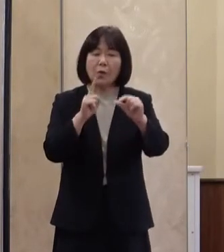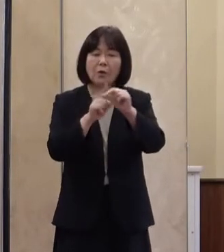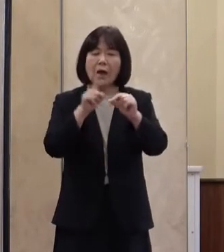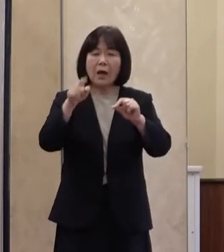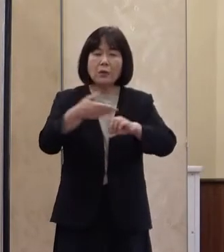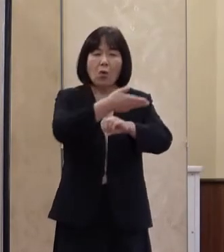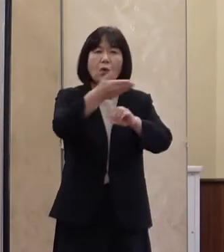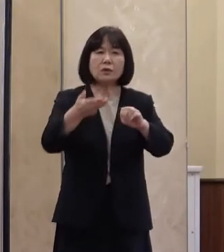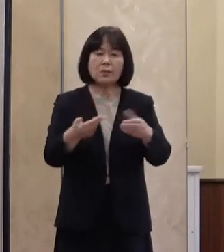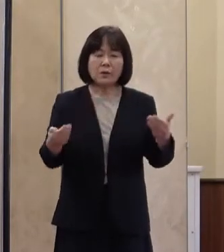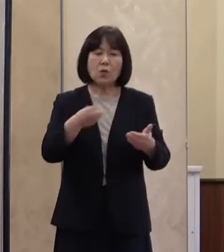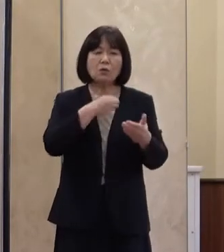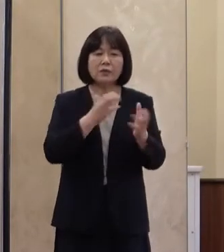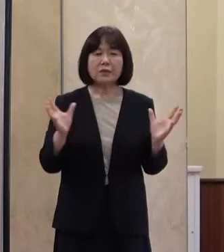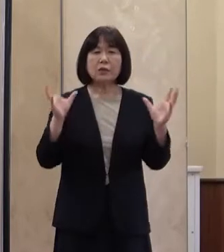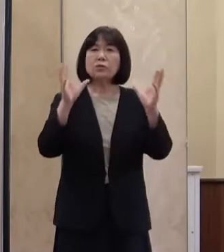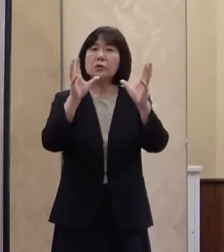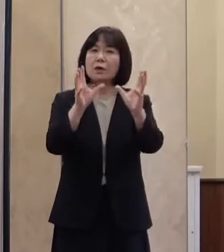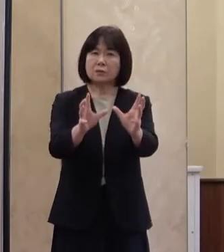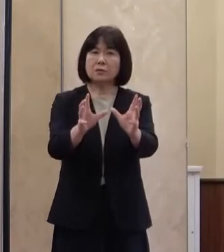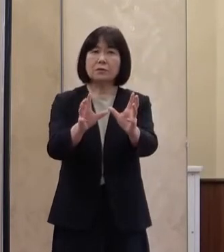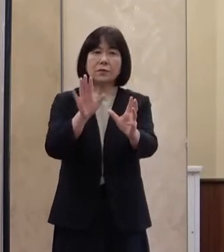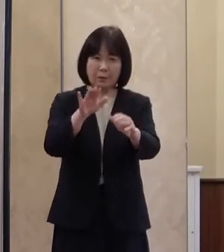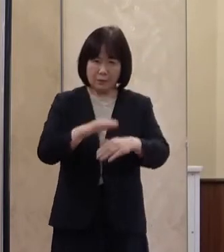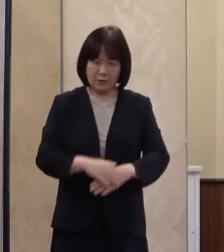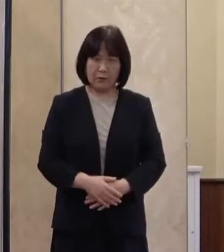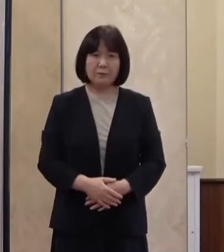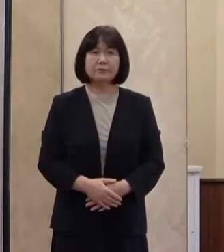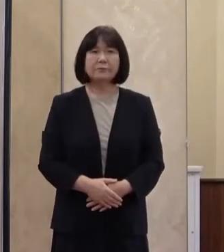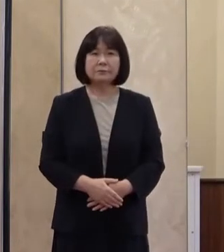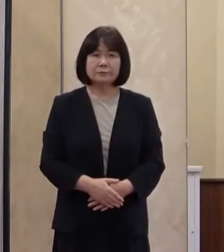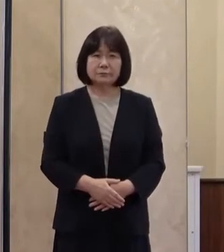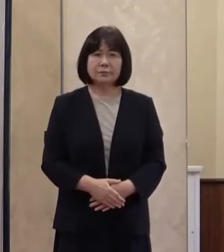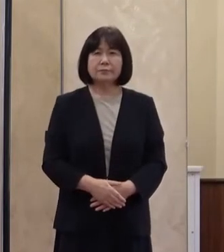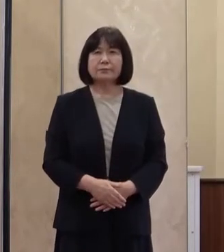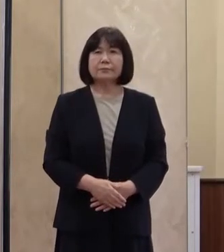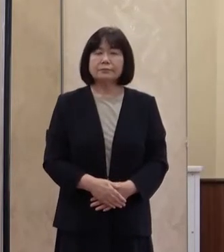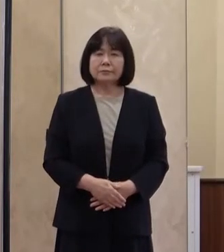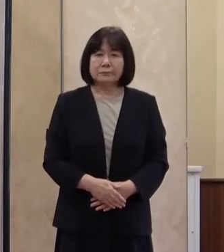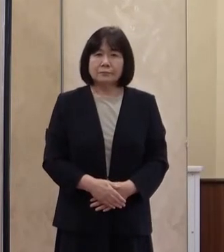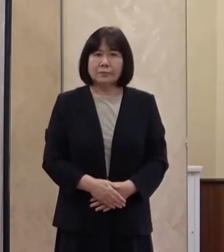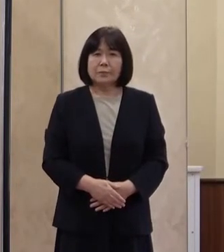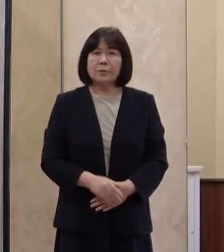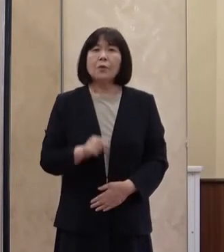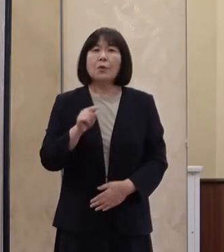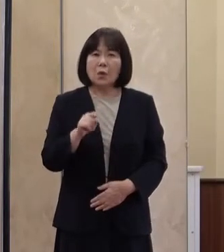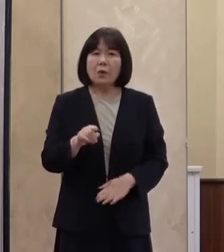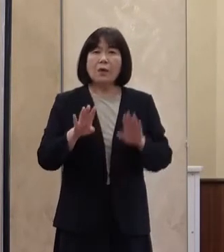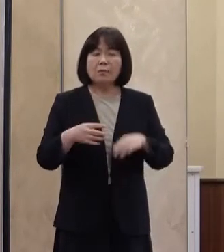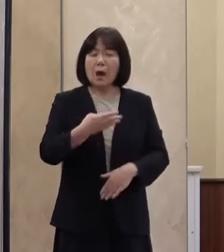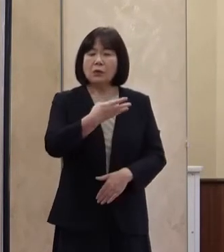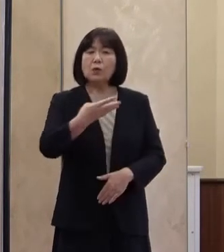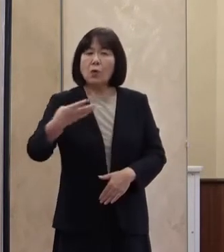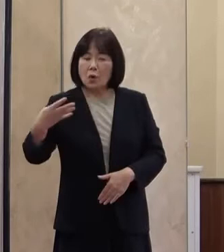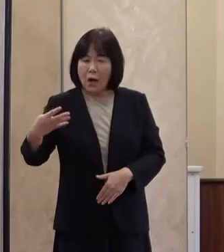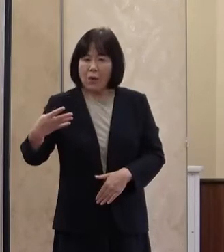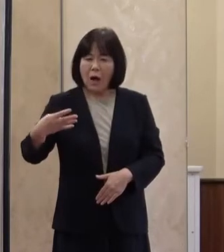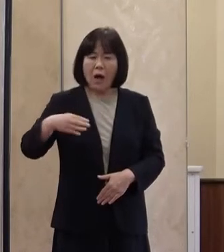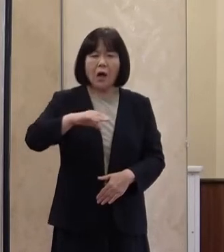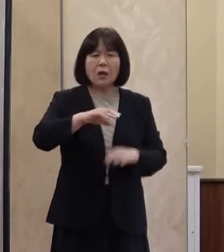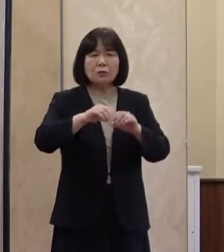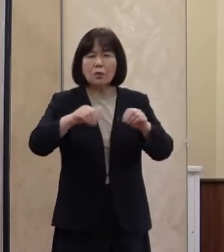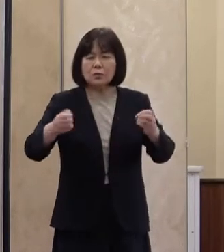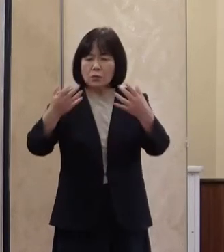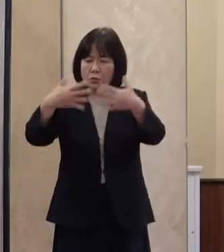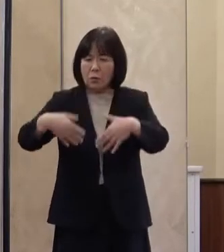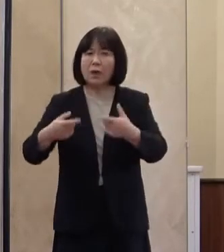に職員が集約しているということになっています。ですので、これはまあ今も淀川とかいろいろ土地の条件は変わってない